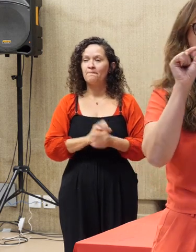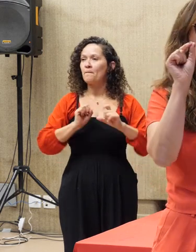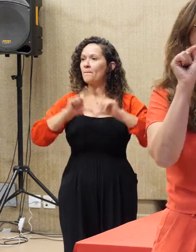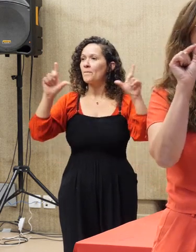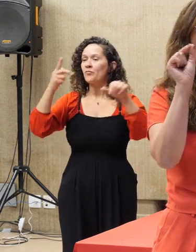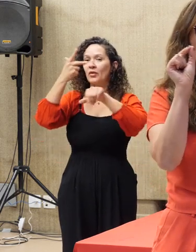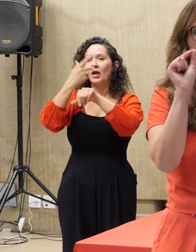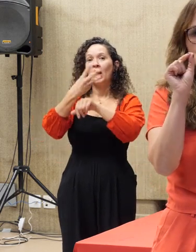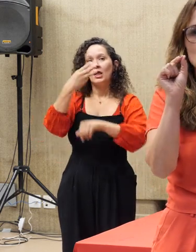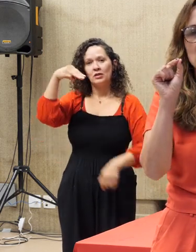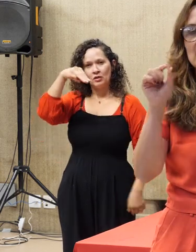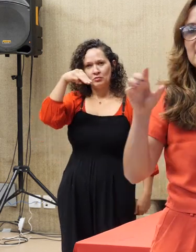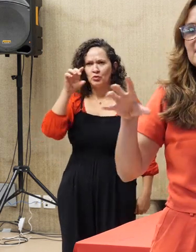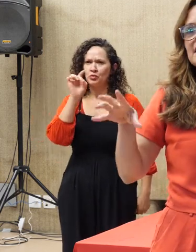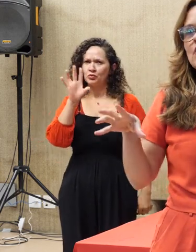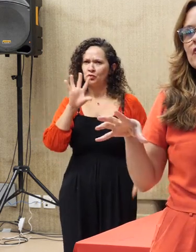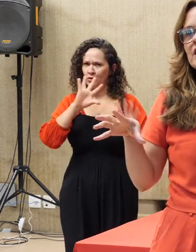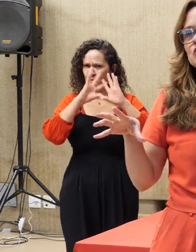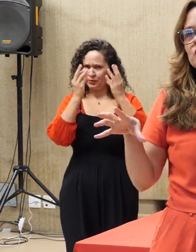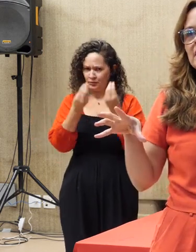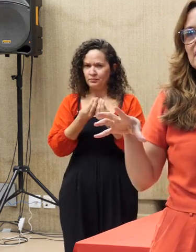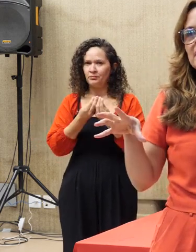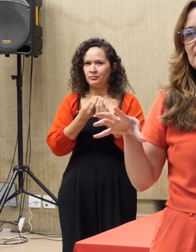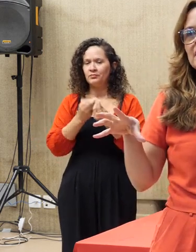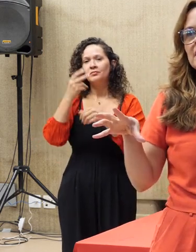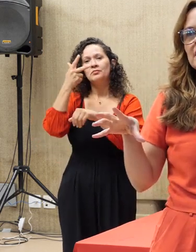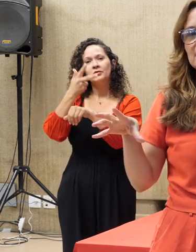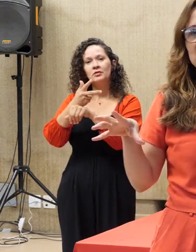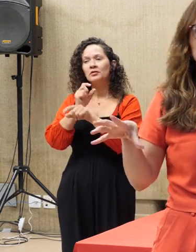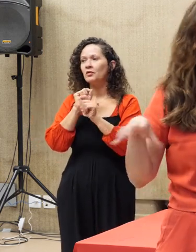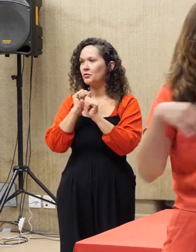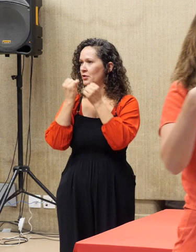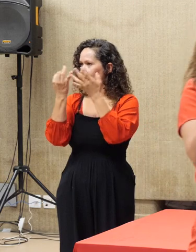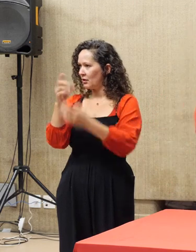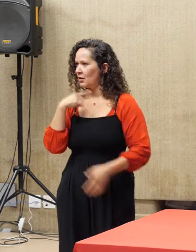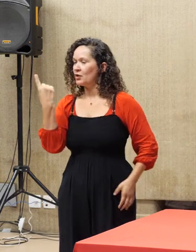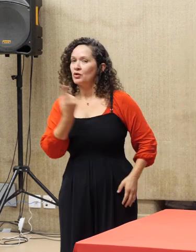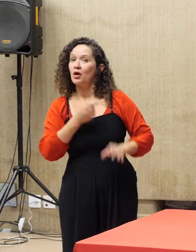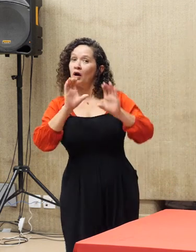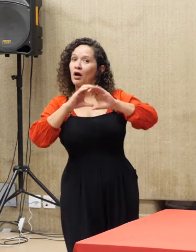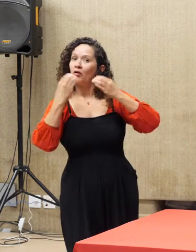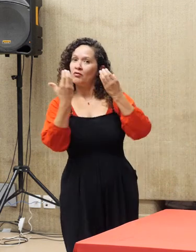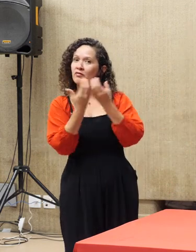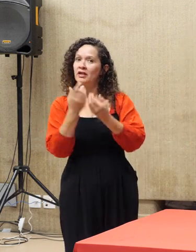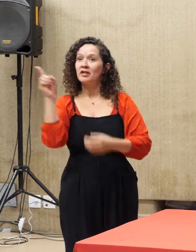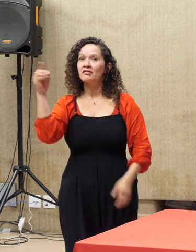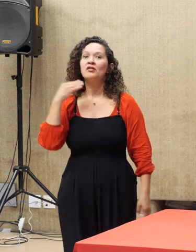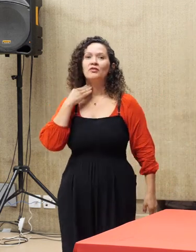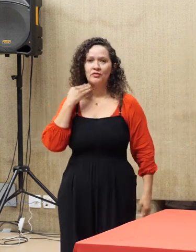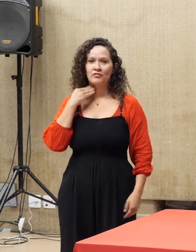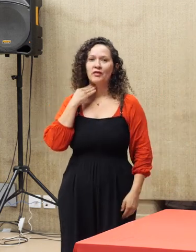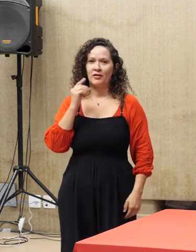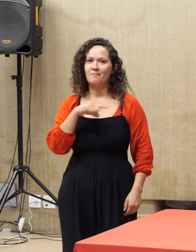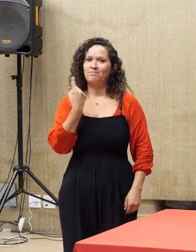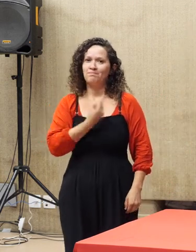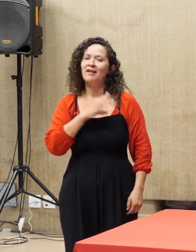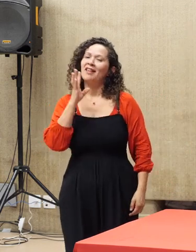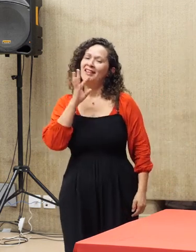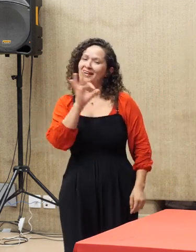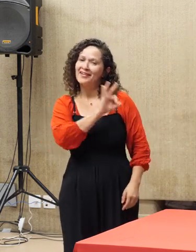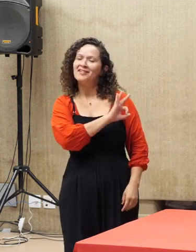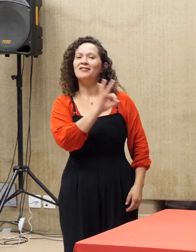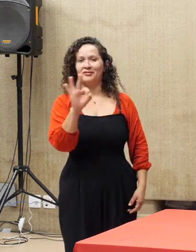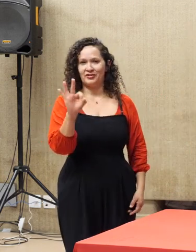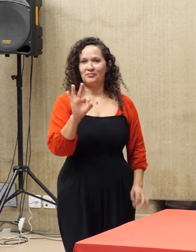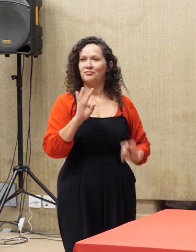passar um vídeo de 3 minutos só, que é um vídeo que a gente fez a conferência em Juiz de Fora, como eu disse, né? Foi uma conferência muito legal,